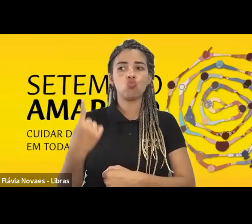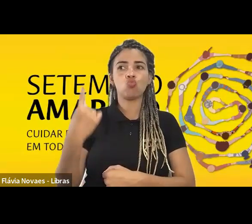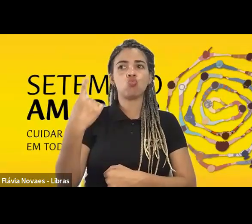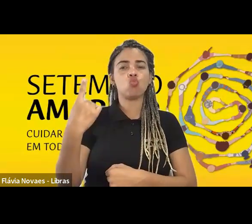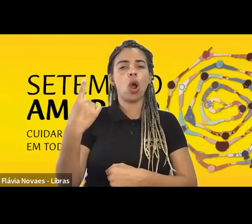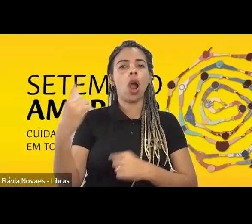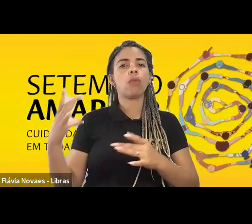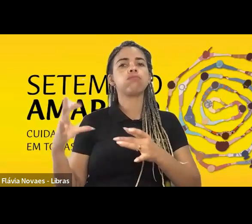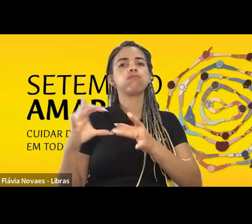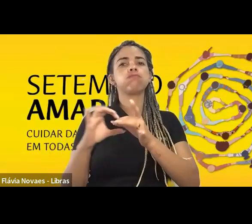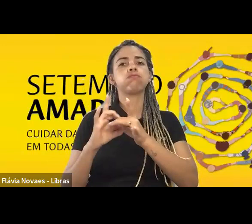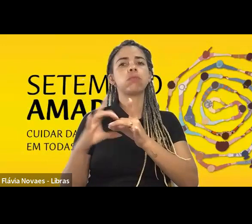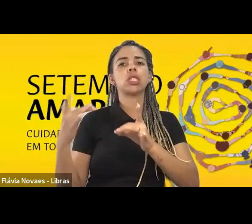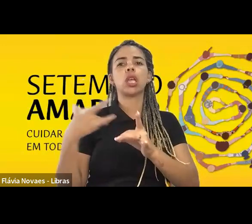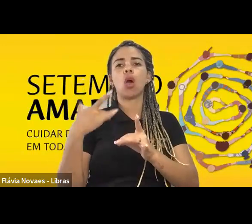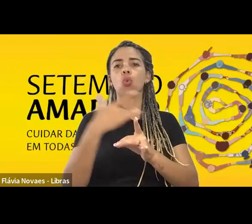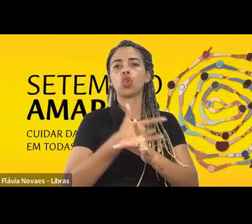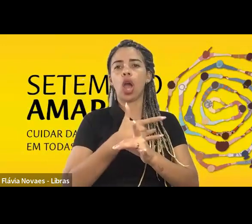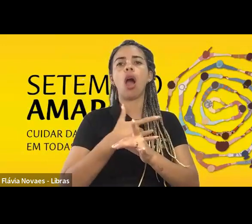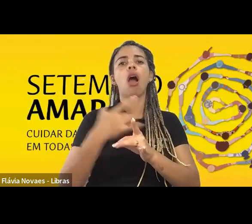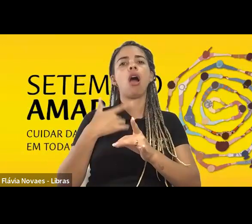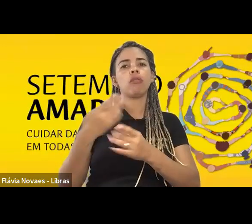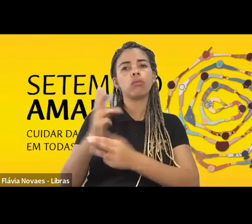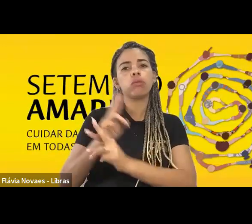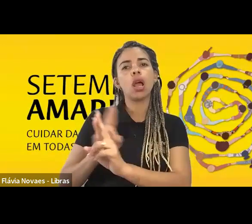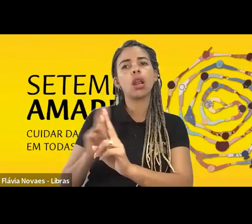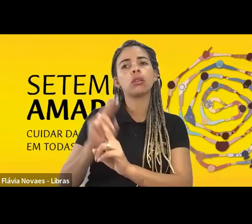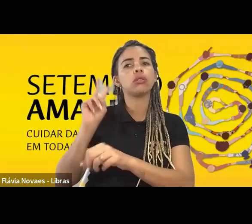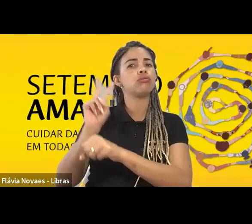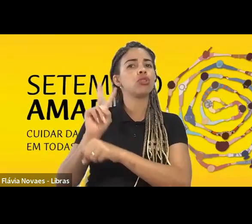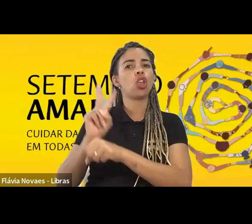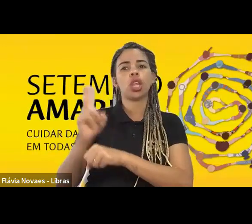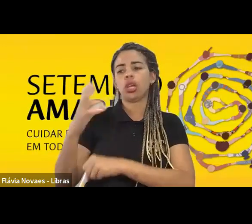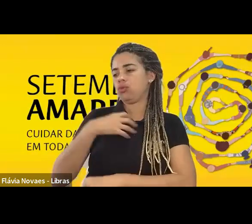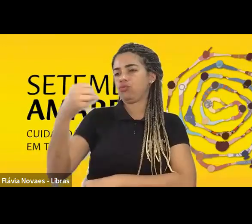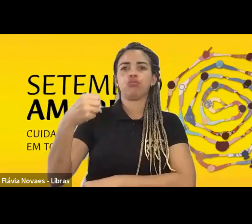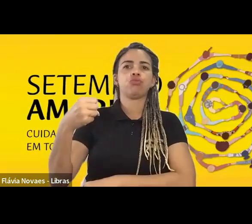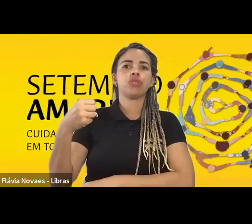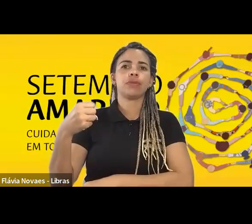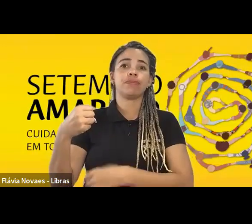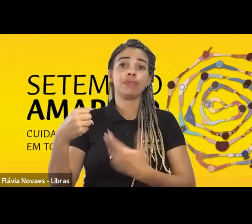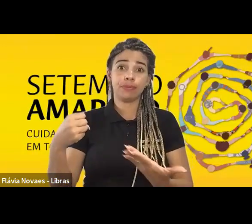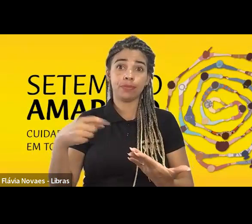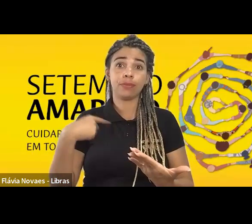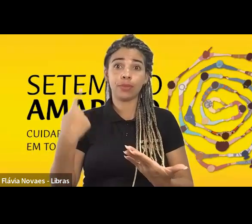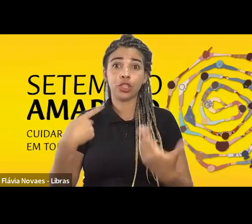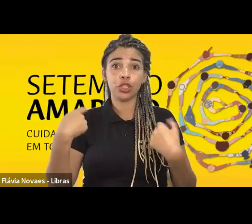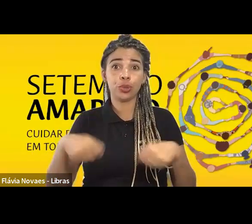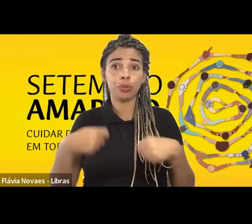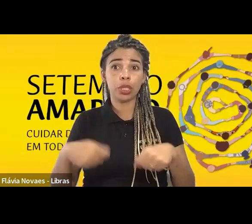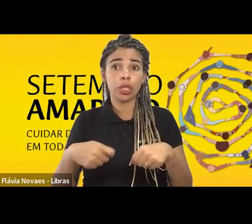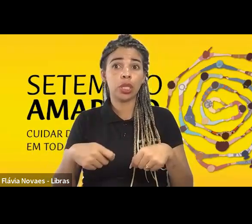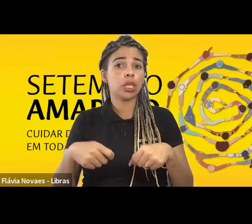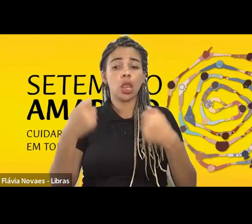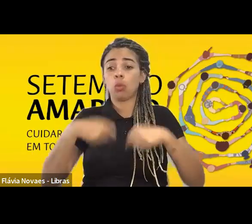relação saudável, ele estará protegido do suicídio, né? Então nós precisamos, não precisa de muito,